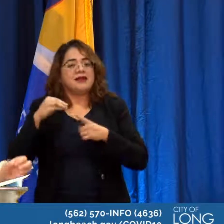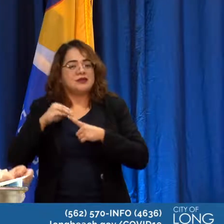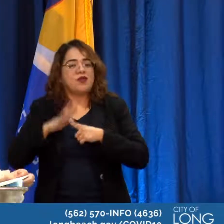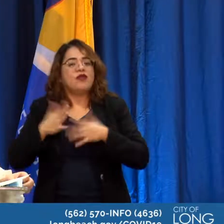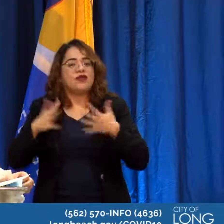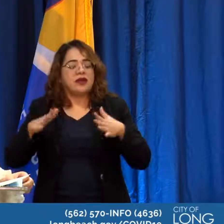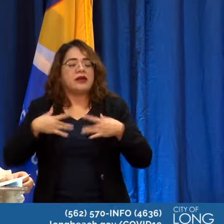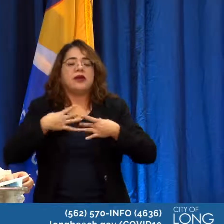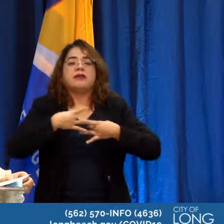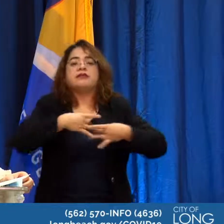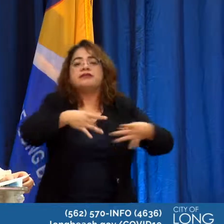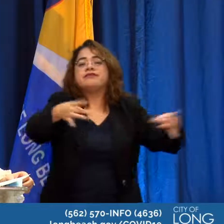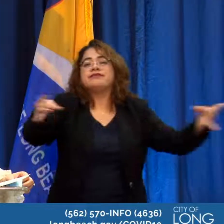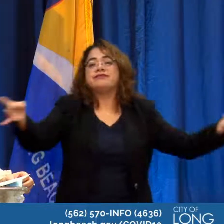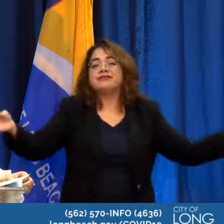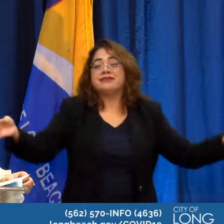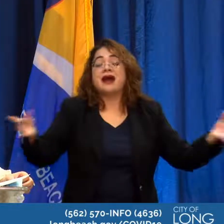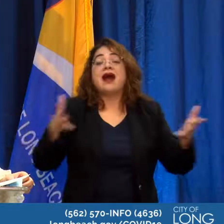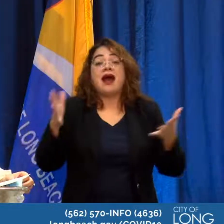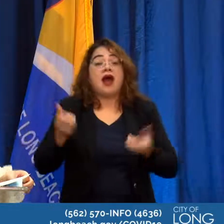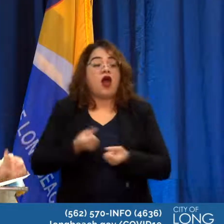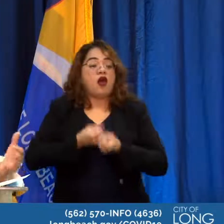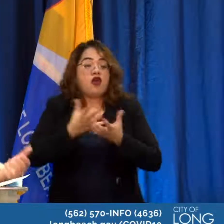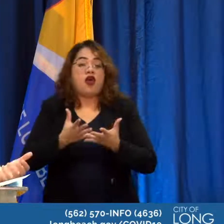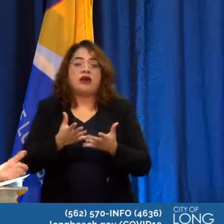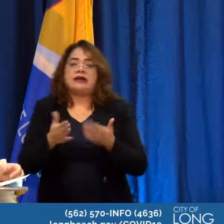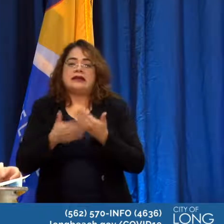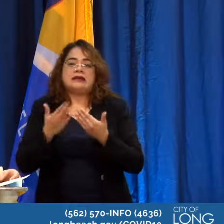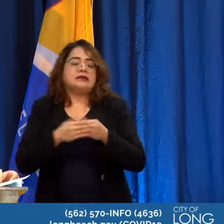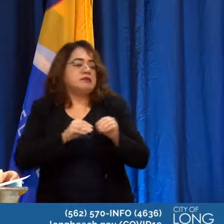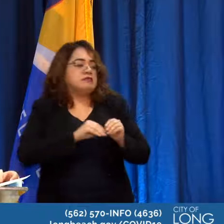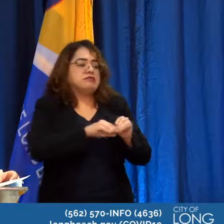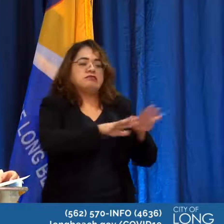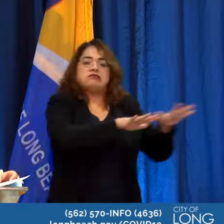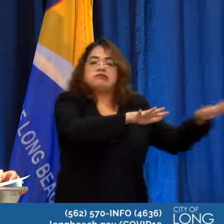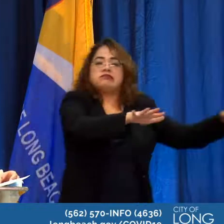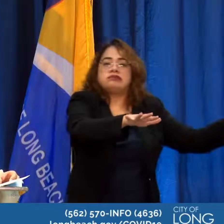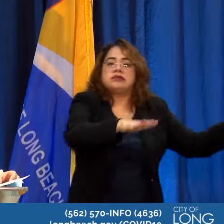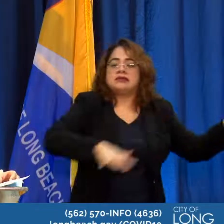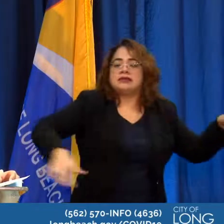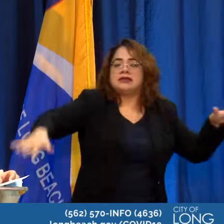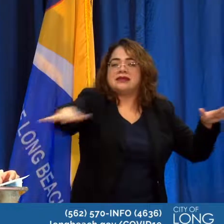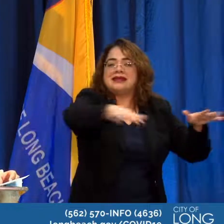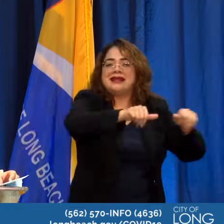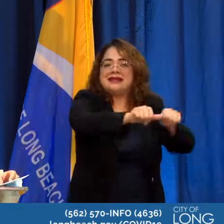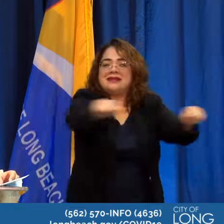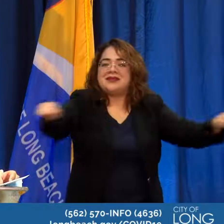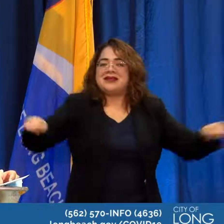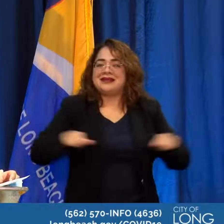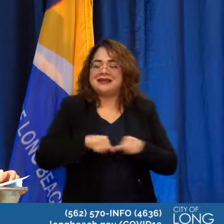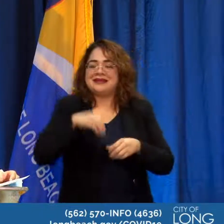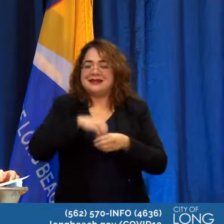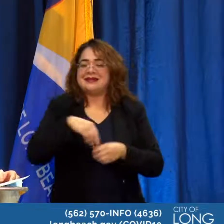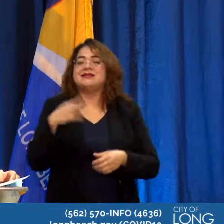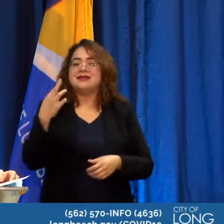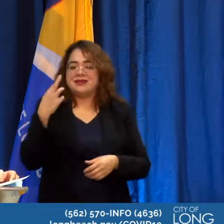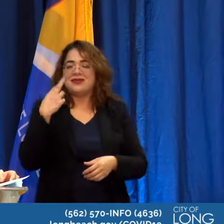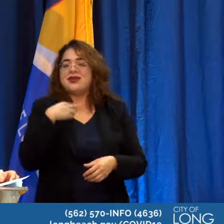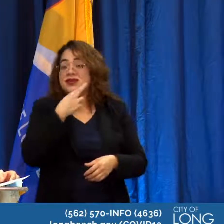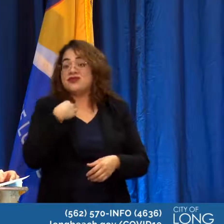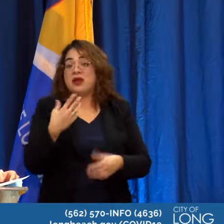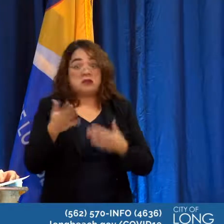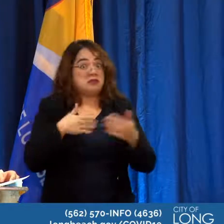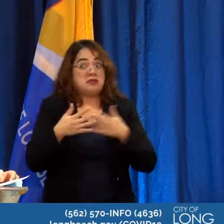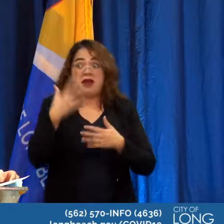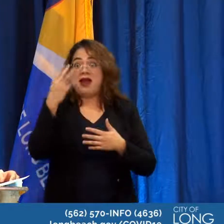más vulnerables a poder agarrar ese virus estando con otras personas sin máscara por muchas